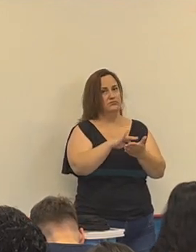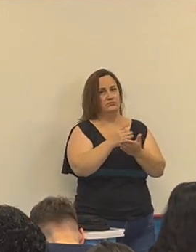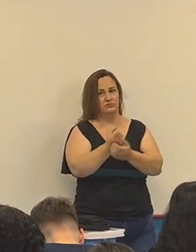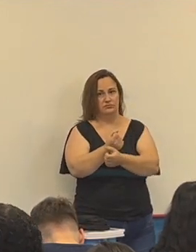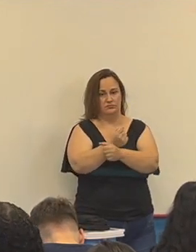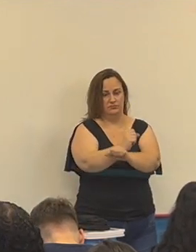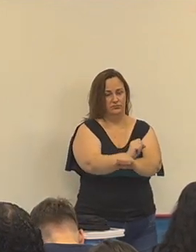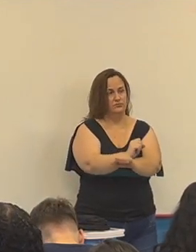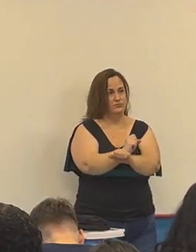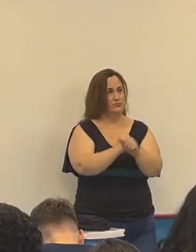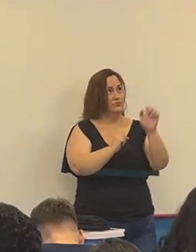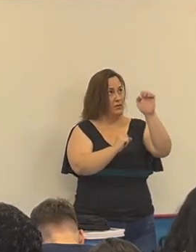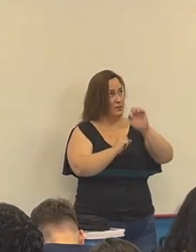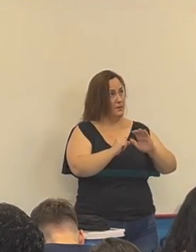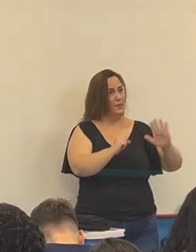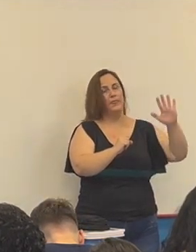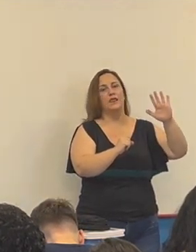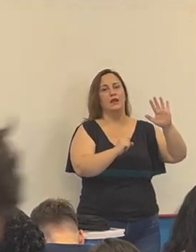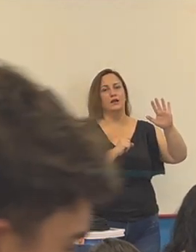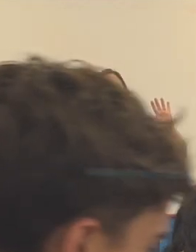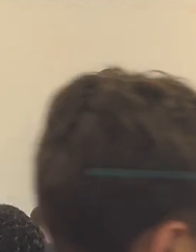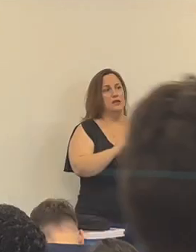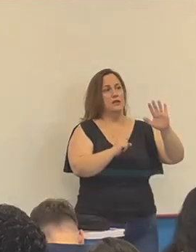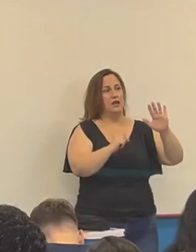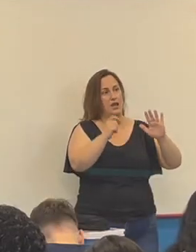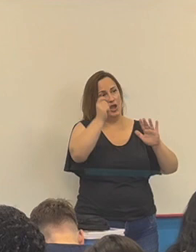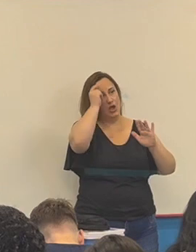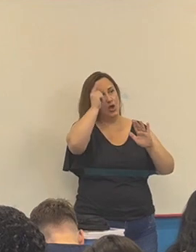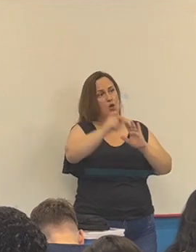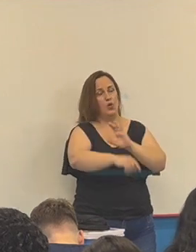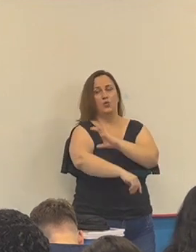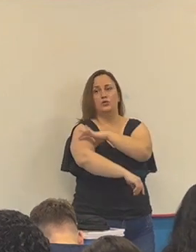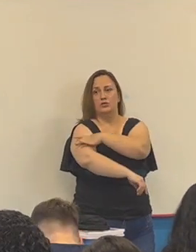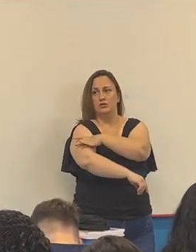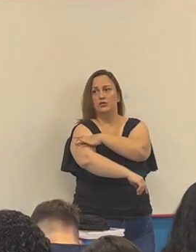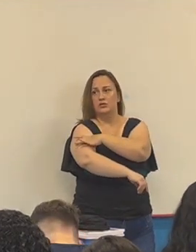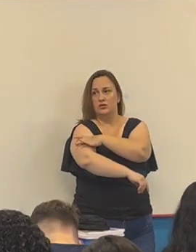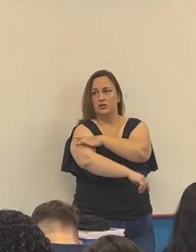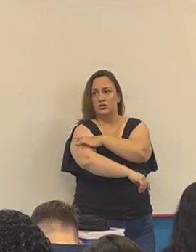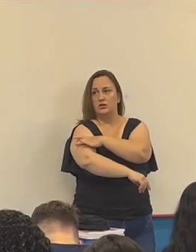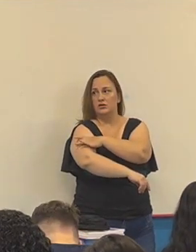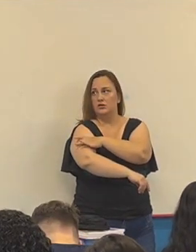vieram, a cultura iorubá foi